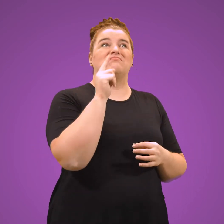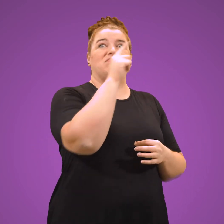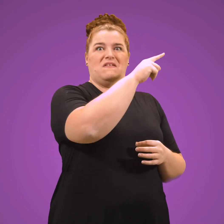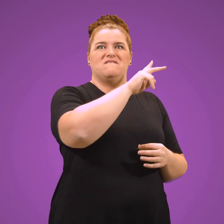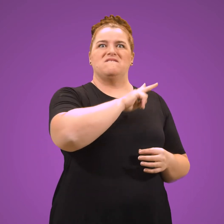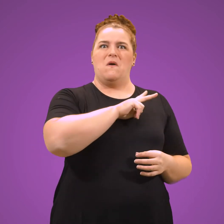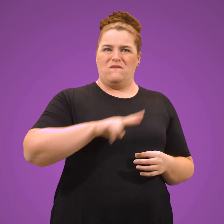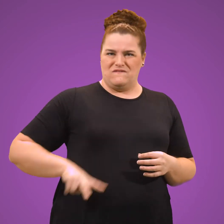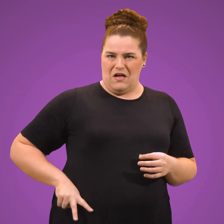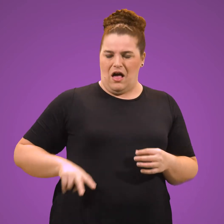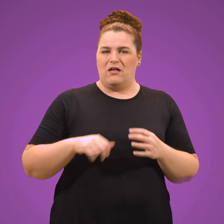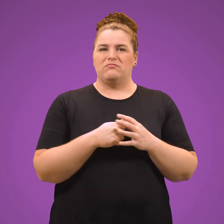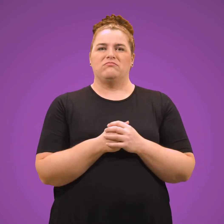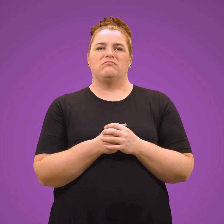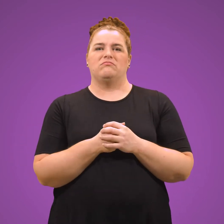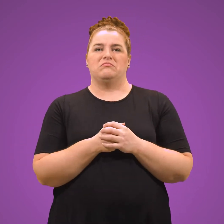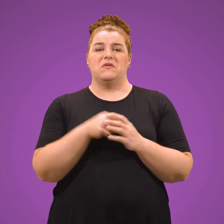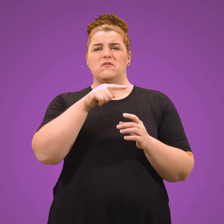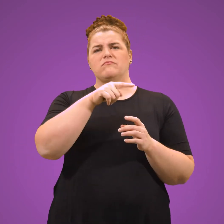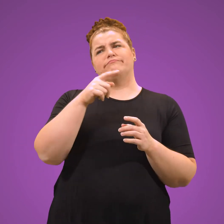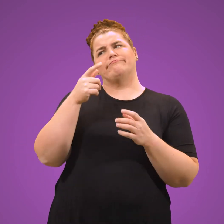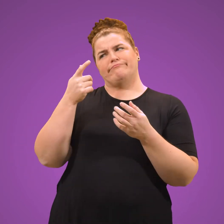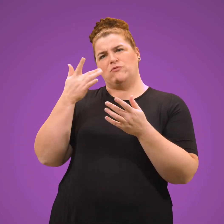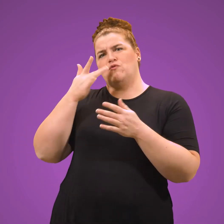Vancouver, là où est sa famille, mais avec les enfants.